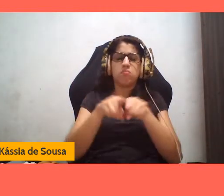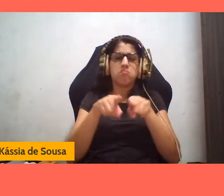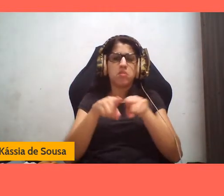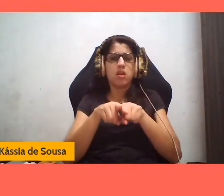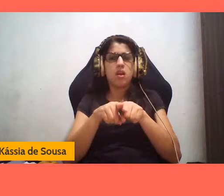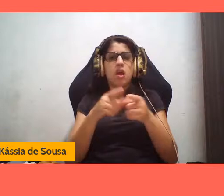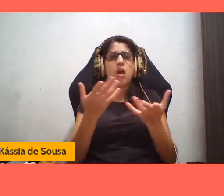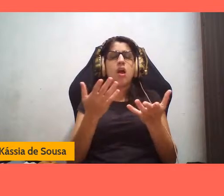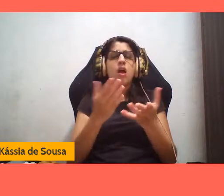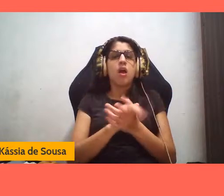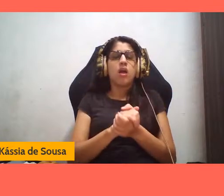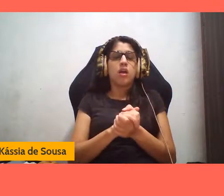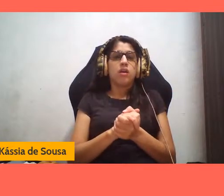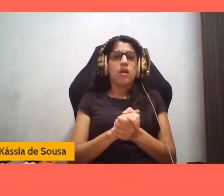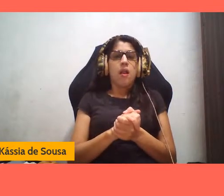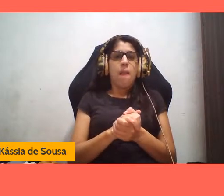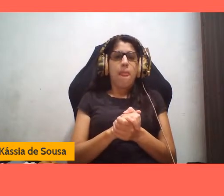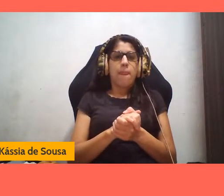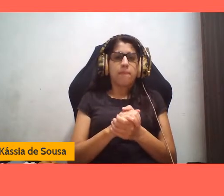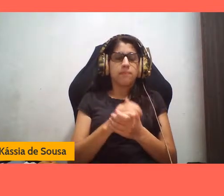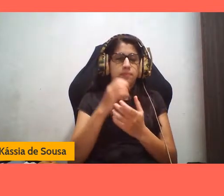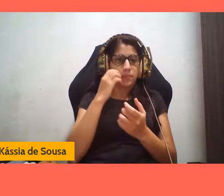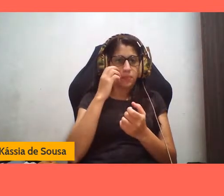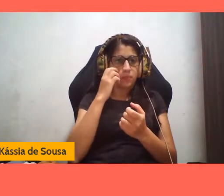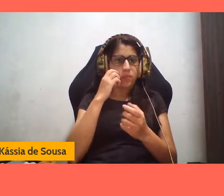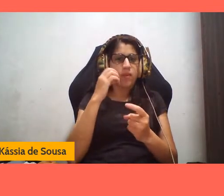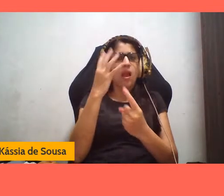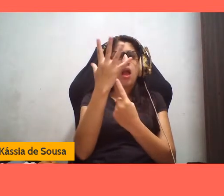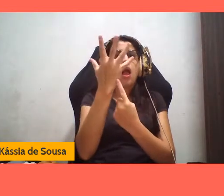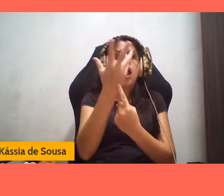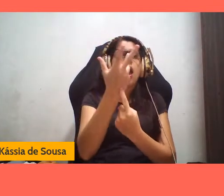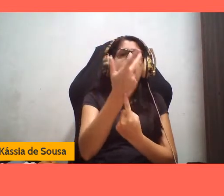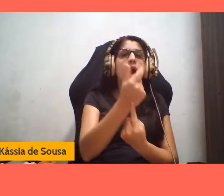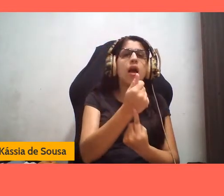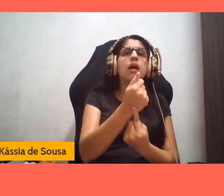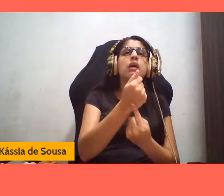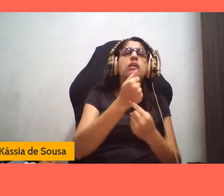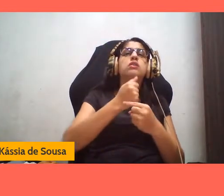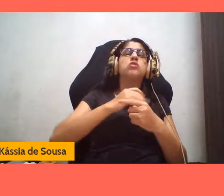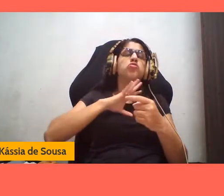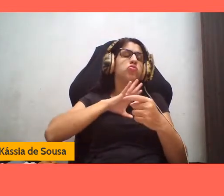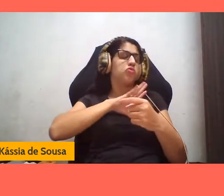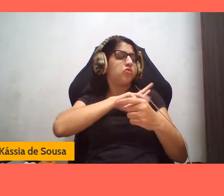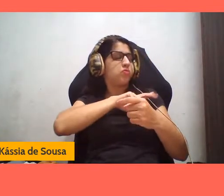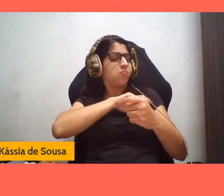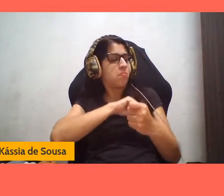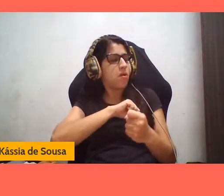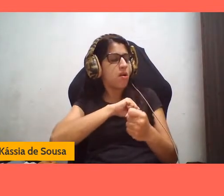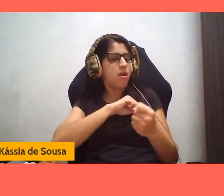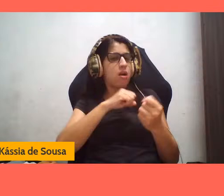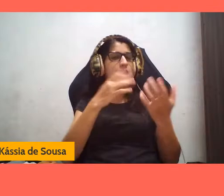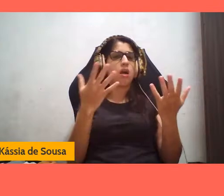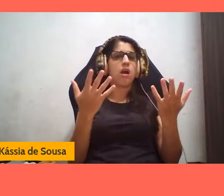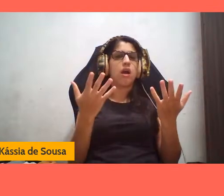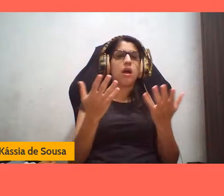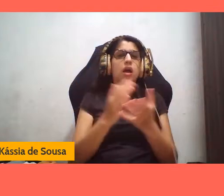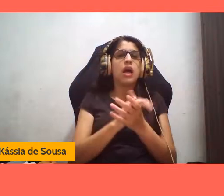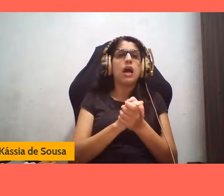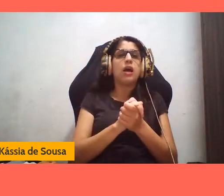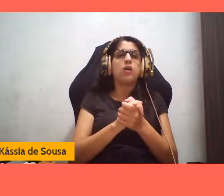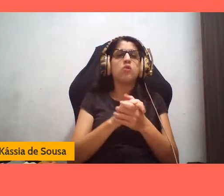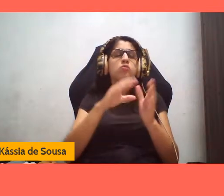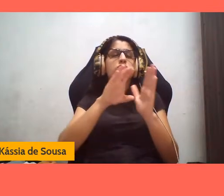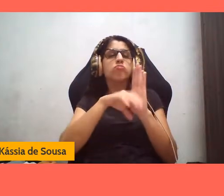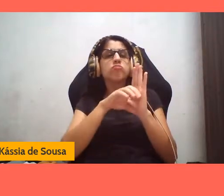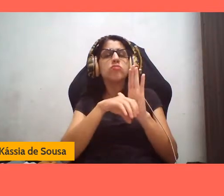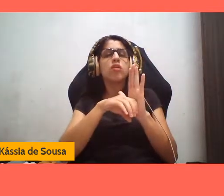uma afirmação. A arte de amar. O conceito marxista do homem, meu